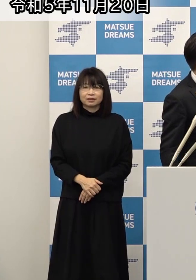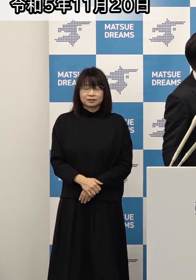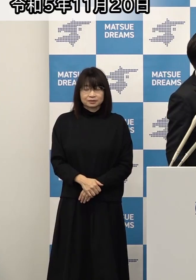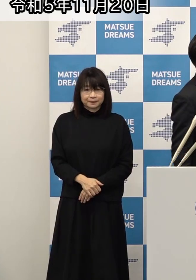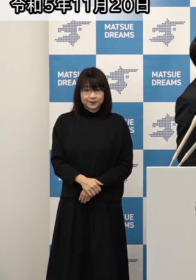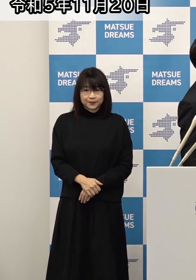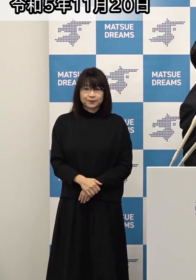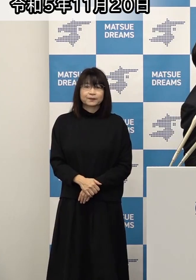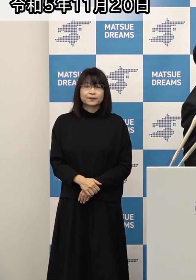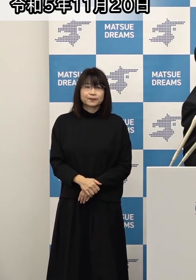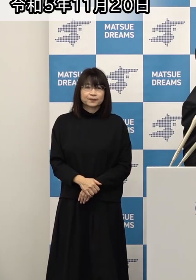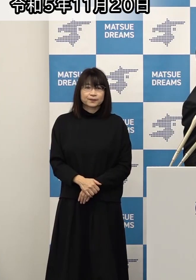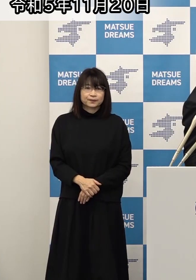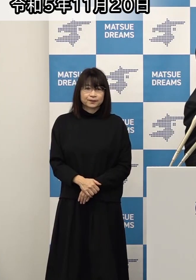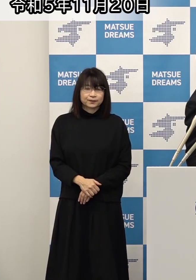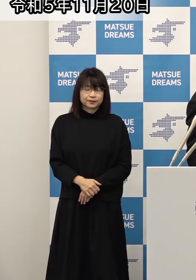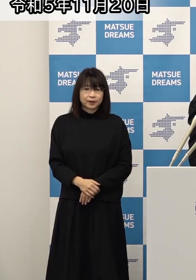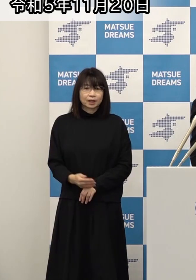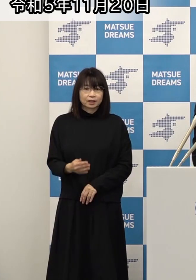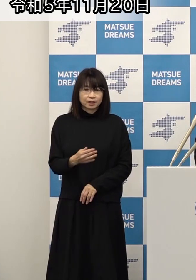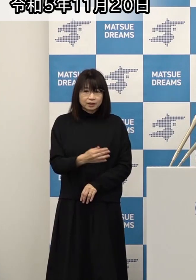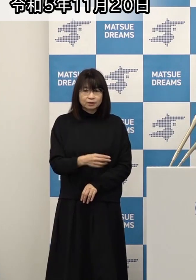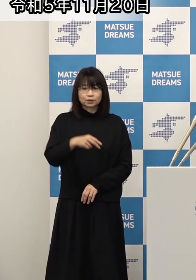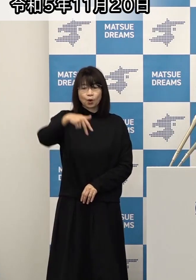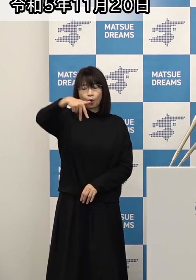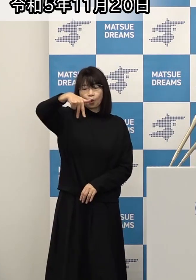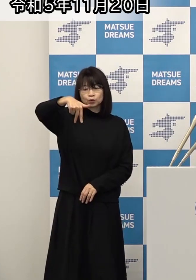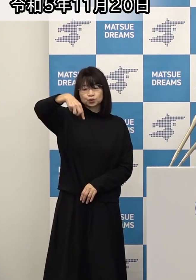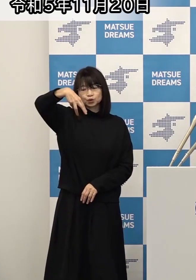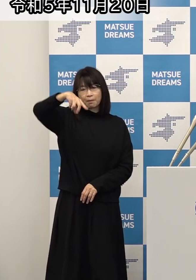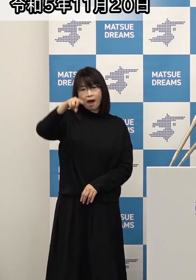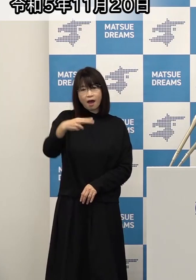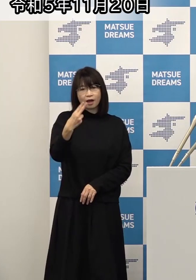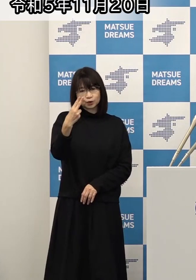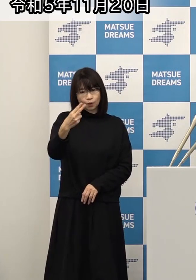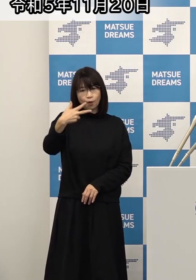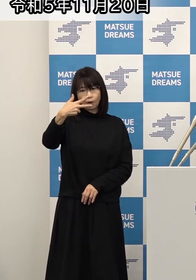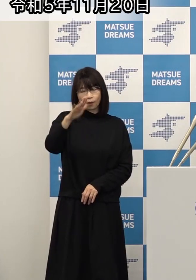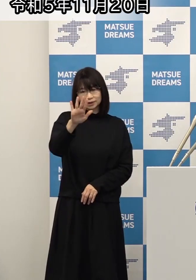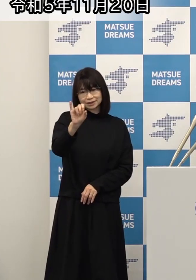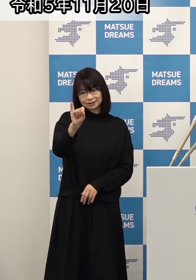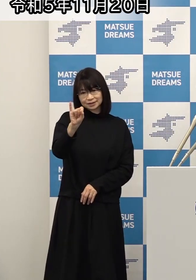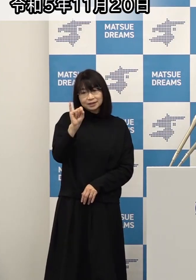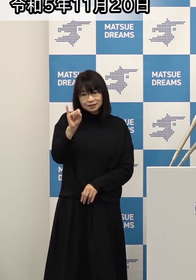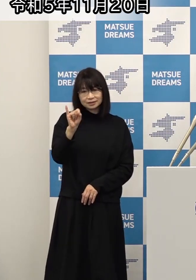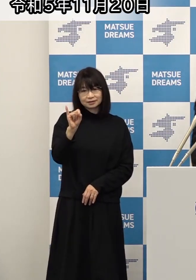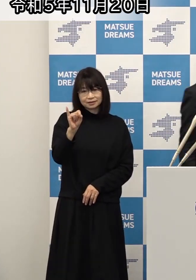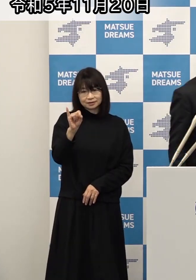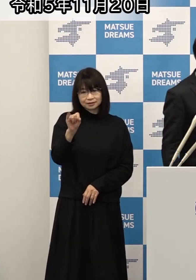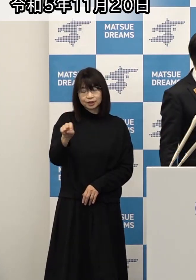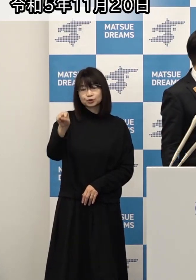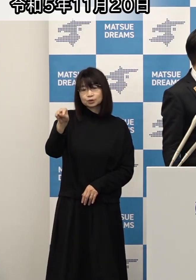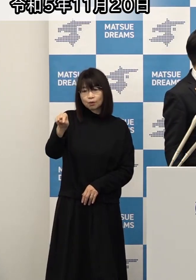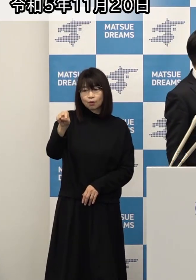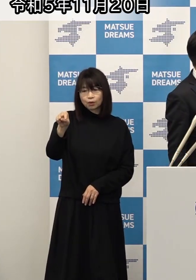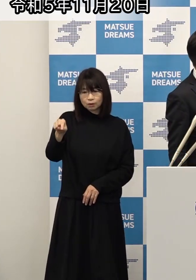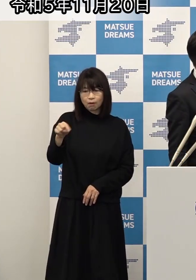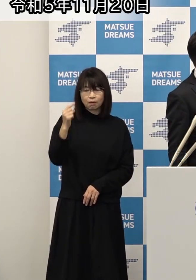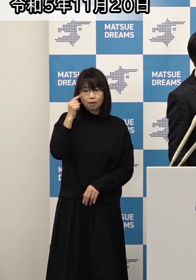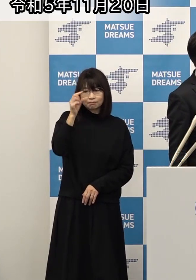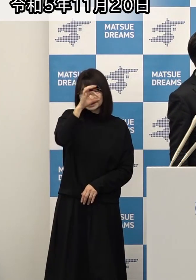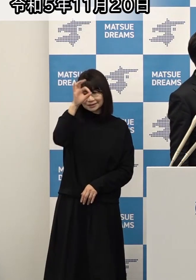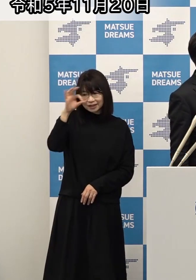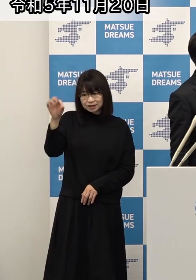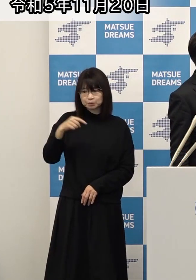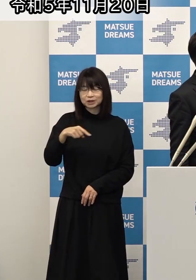そして、スマートシティといわれる甲州市の取り組みの視察もさせていただいております。都市交通